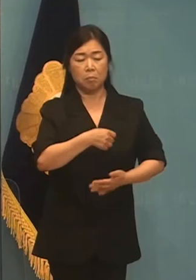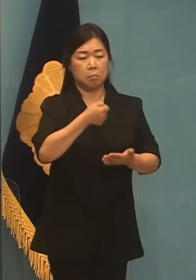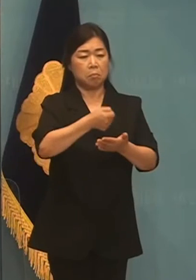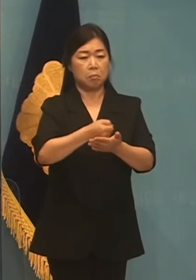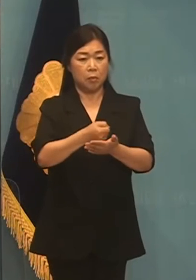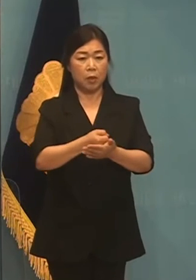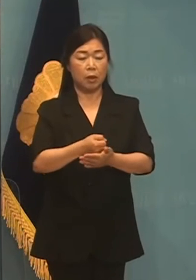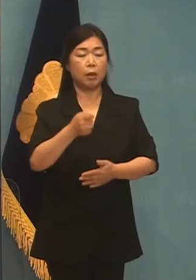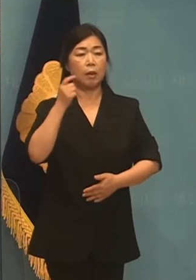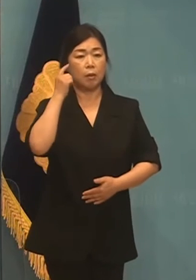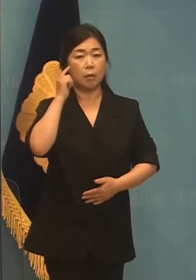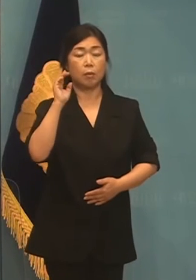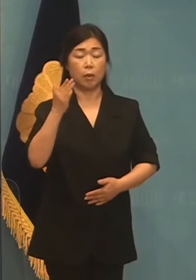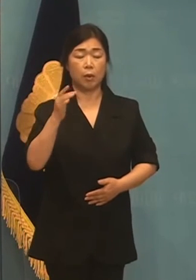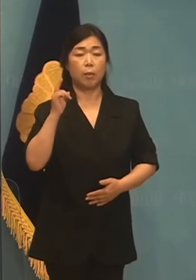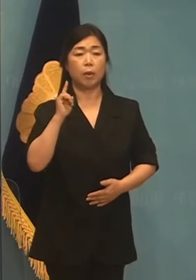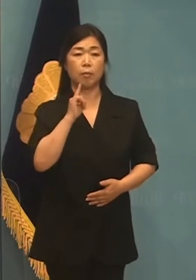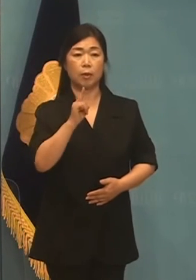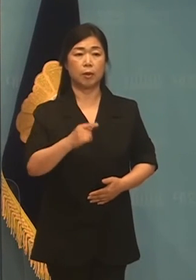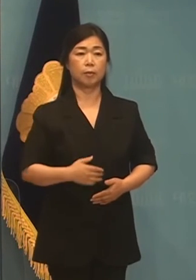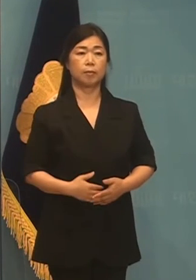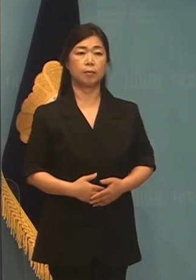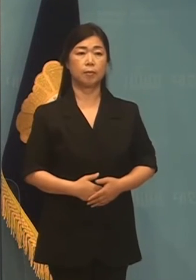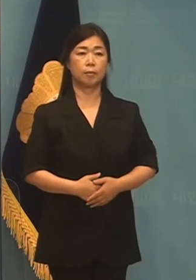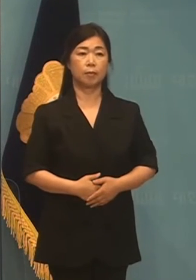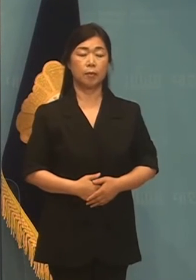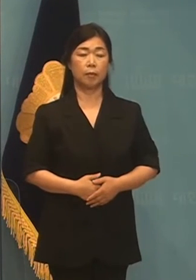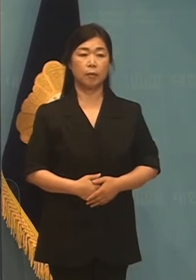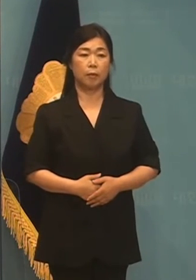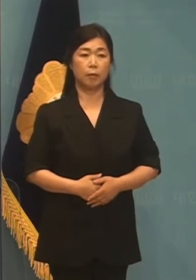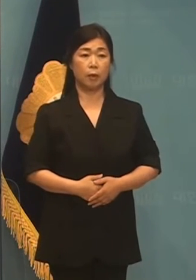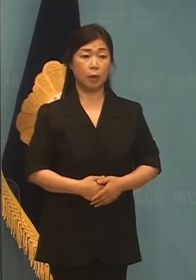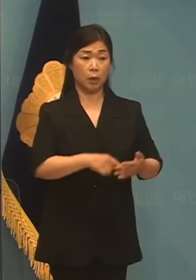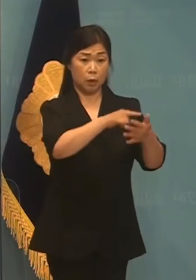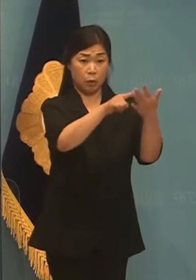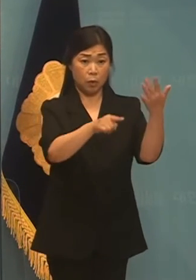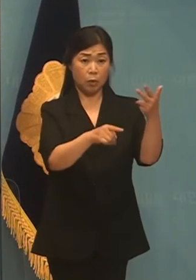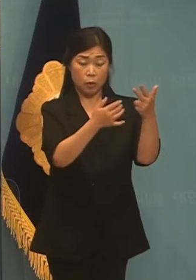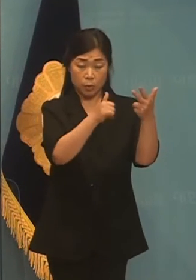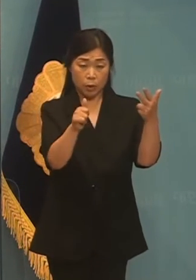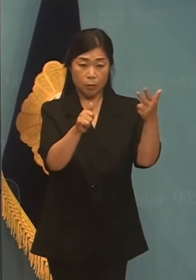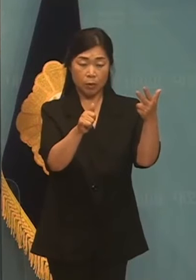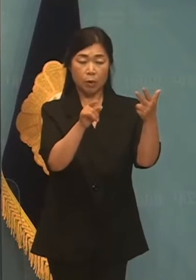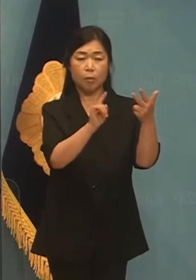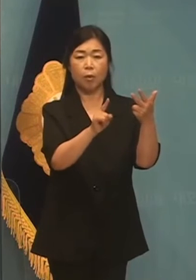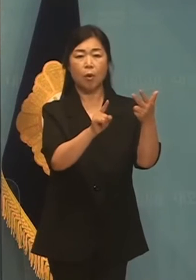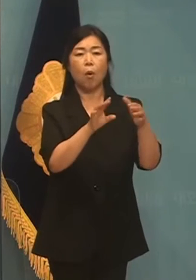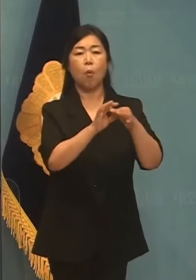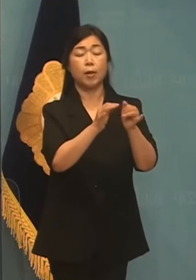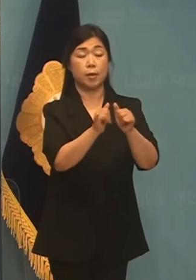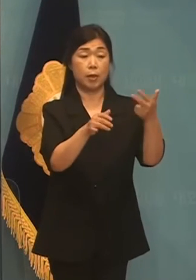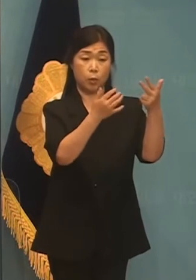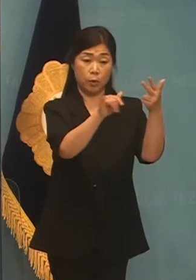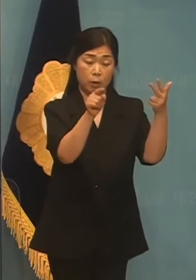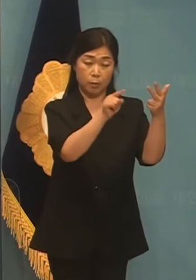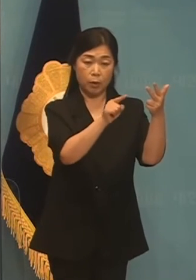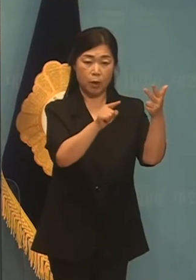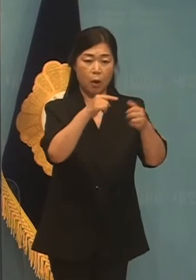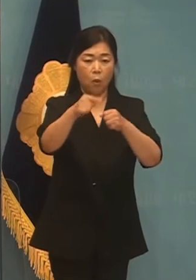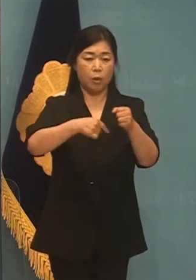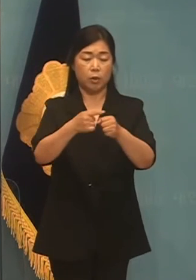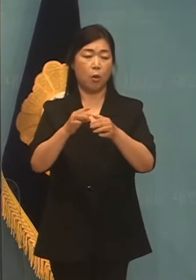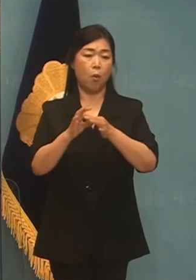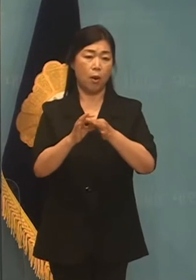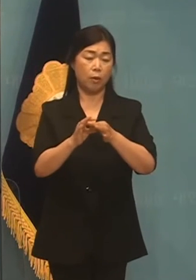밖에 달리 말할 수가 없습니다. 이들 7인은 탈원전과 관련하여